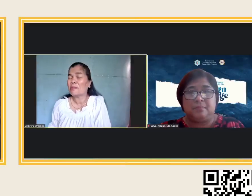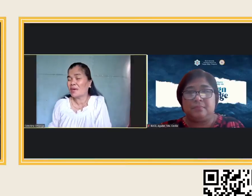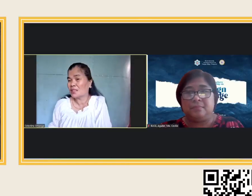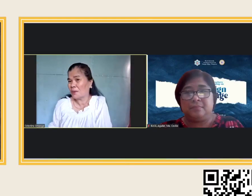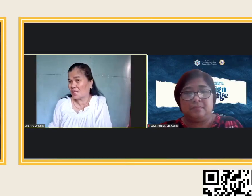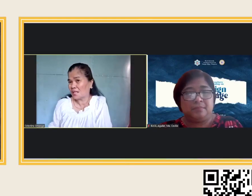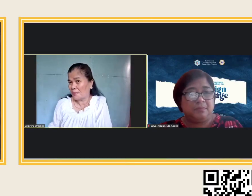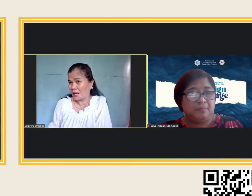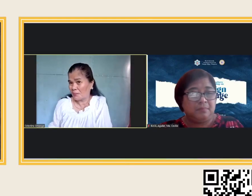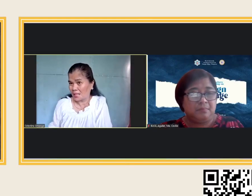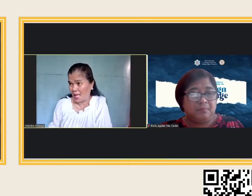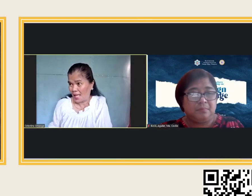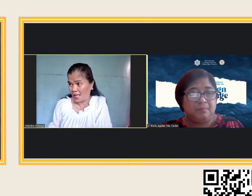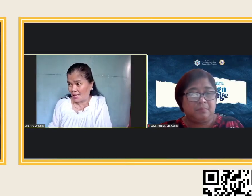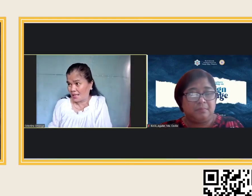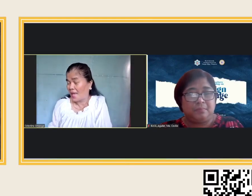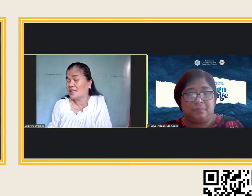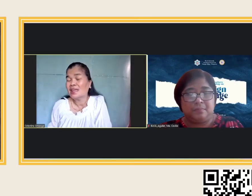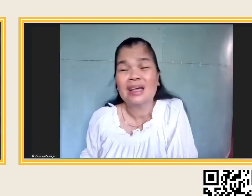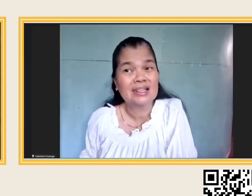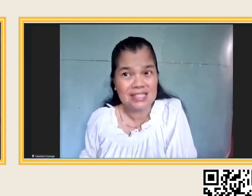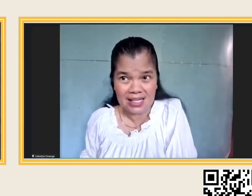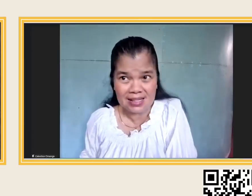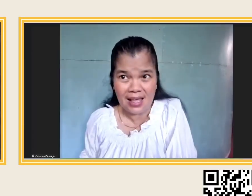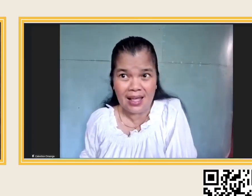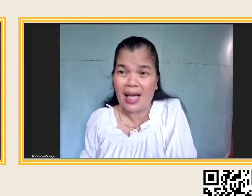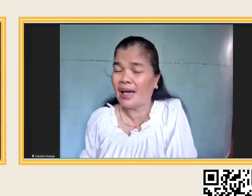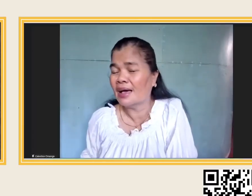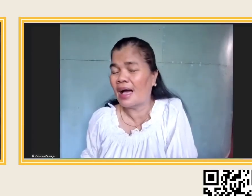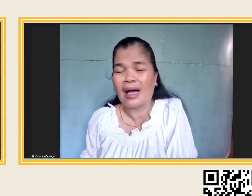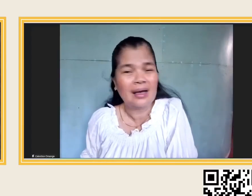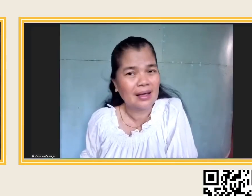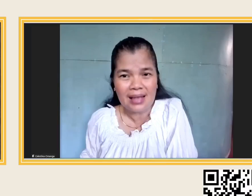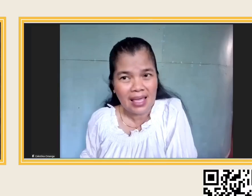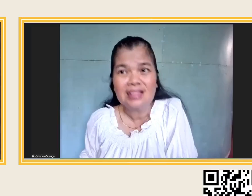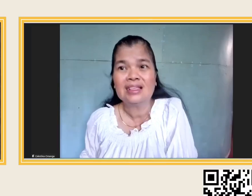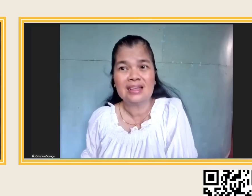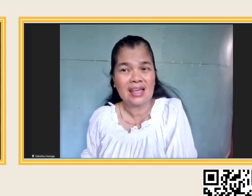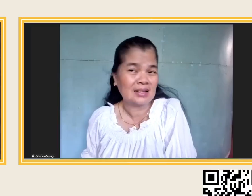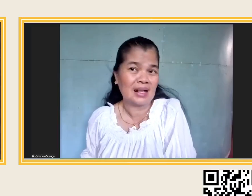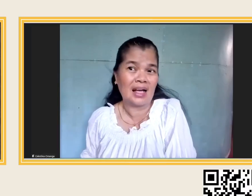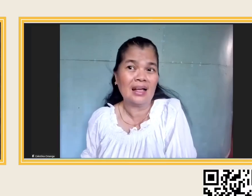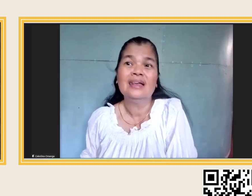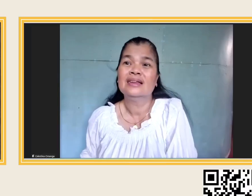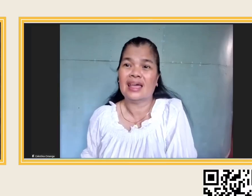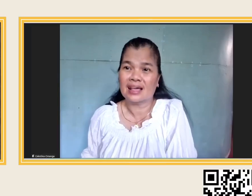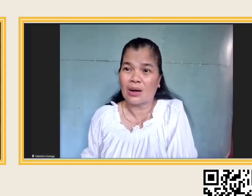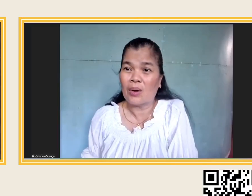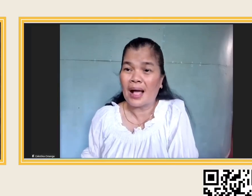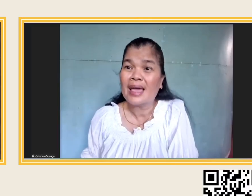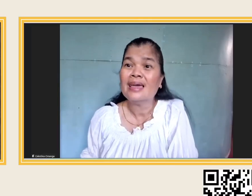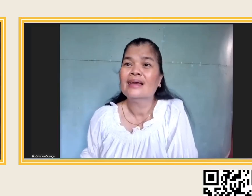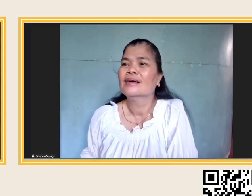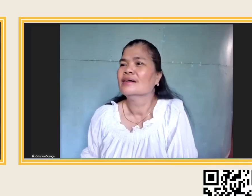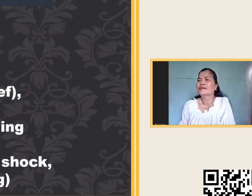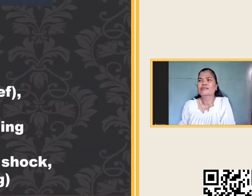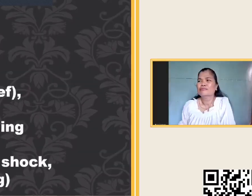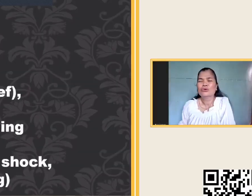May papikit-pikit ka pa ng mata. Kahit hindi ka nagsalita, ay naintindihan ka na ikaw